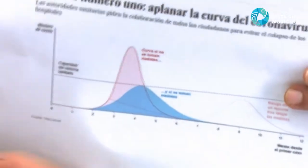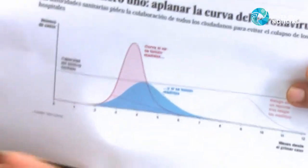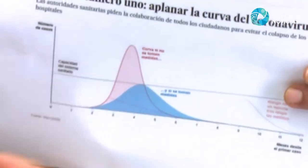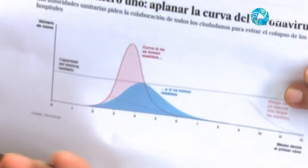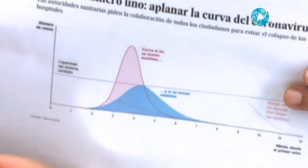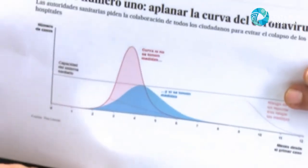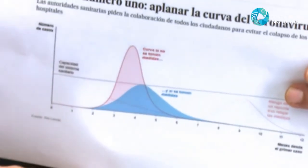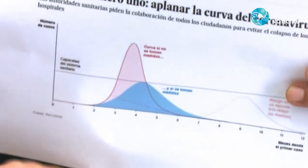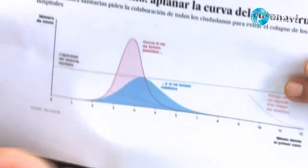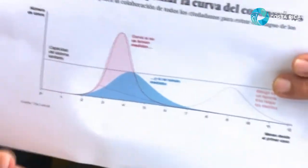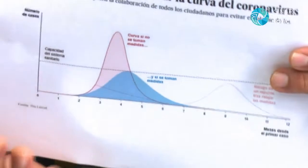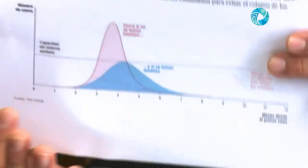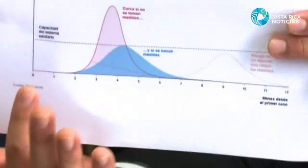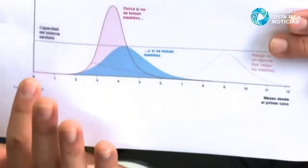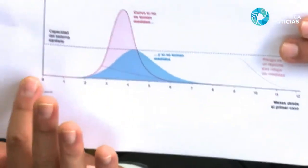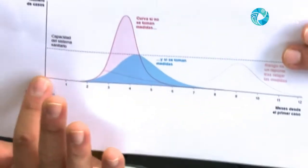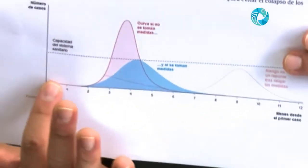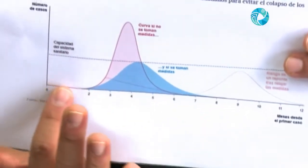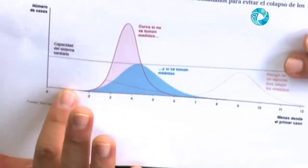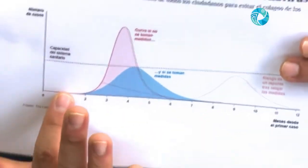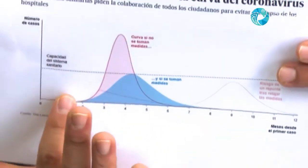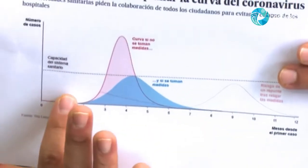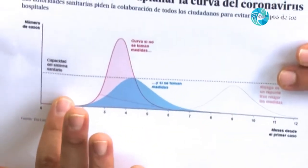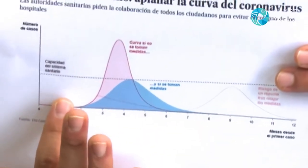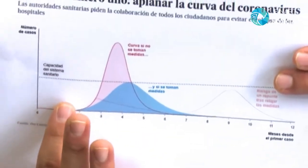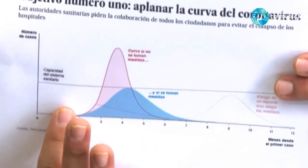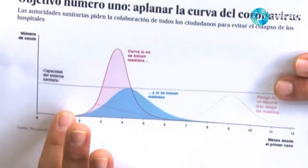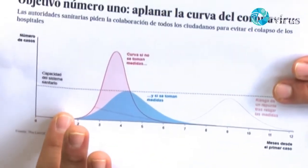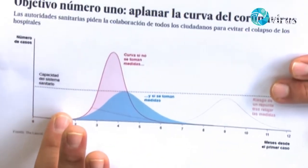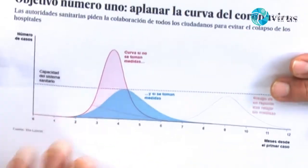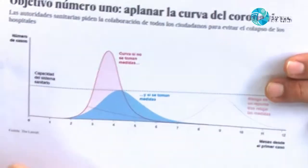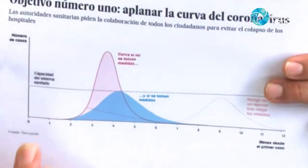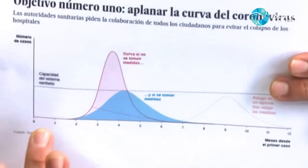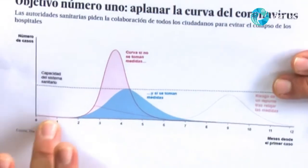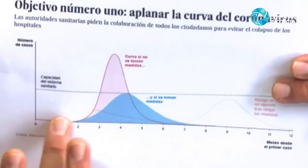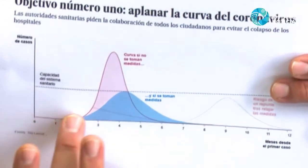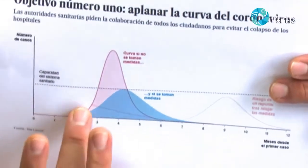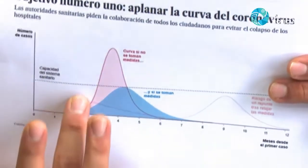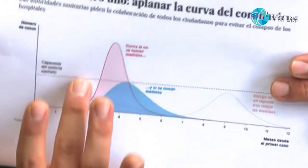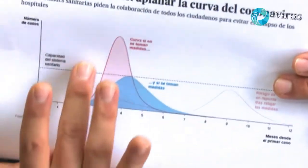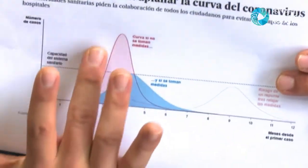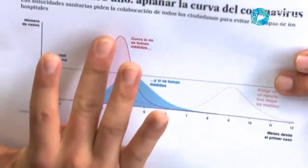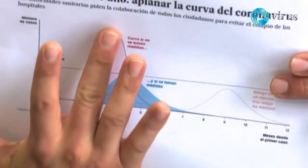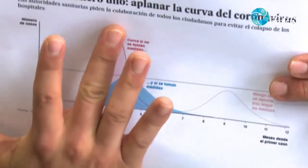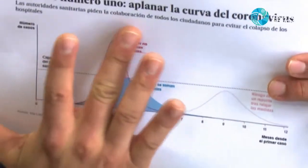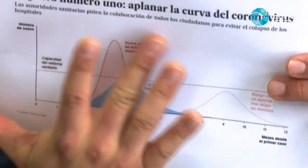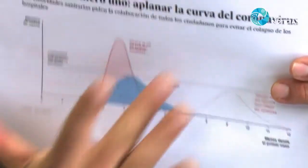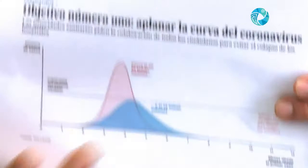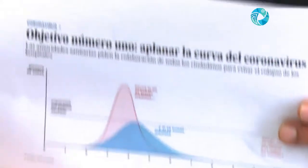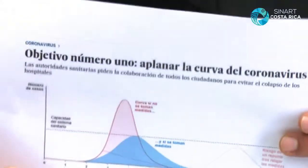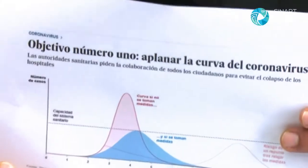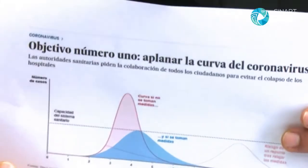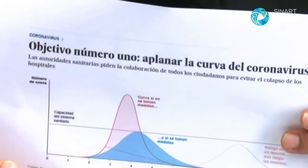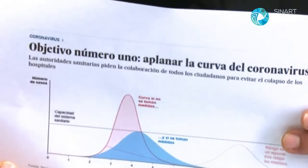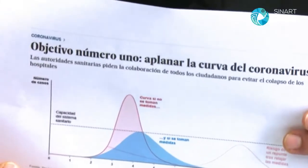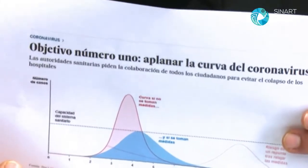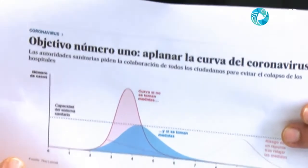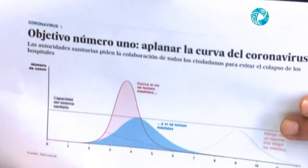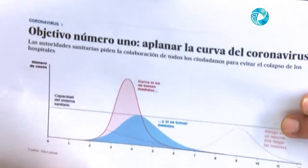toma ningún tipo de medidas. Cuando no se toman medidas, hay un crecimiento rápido de los